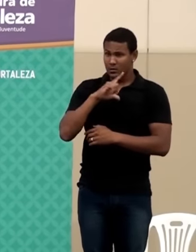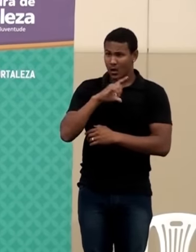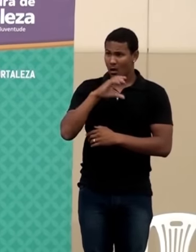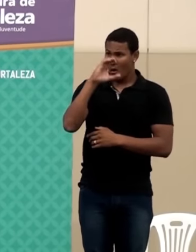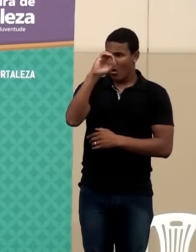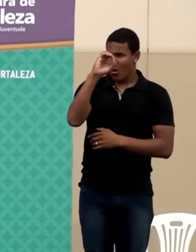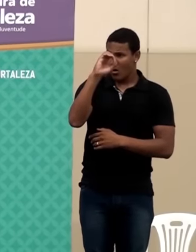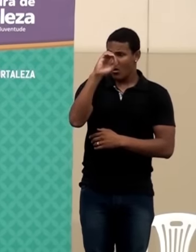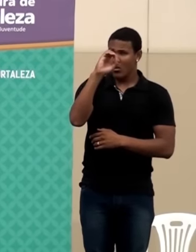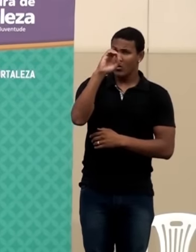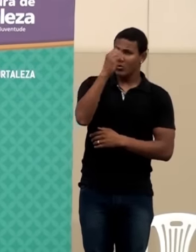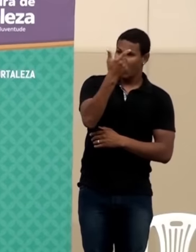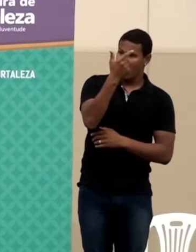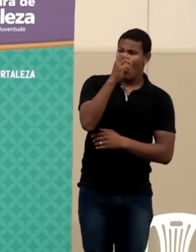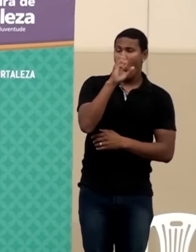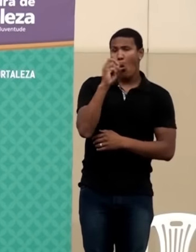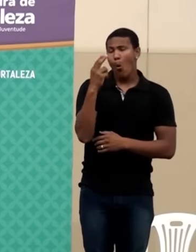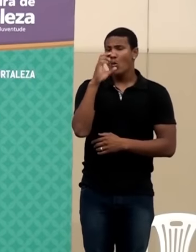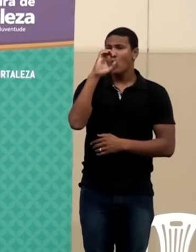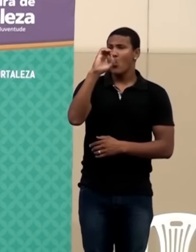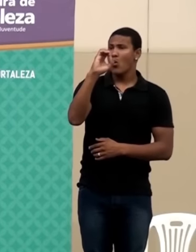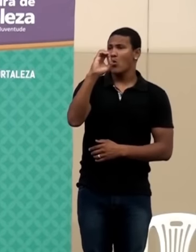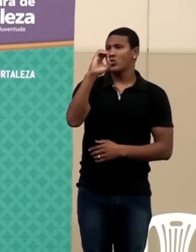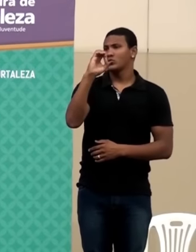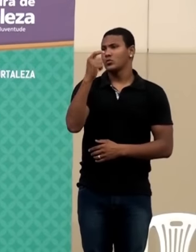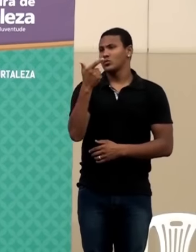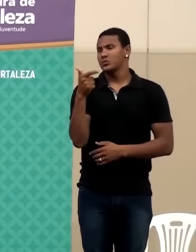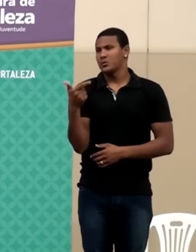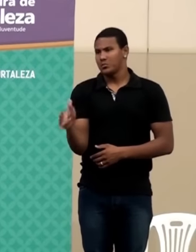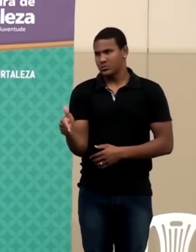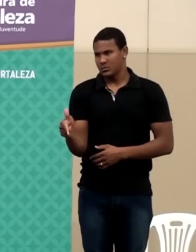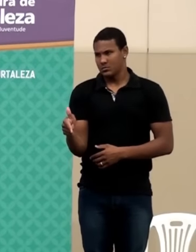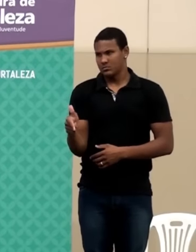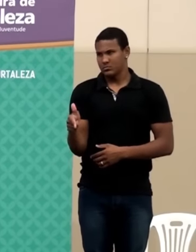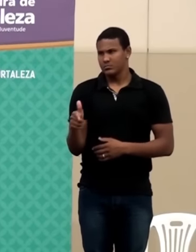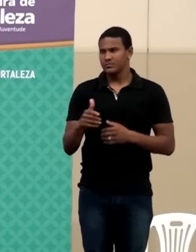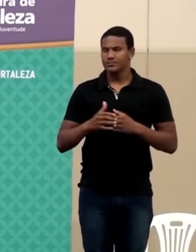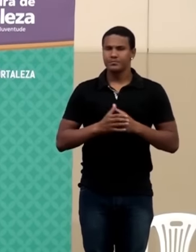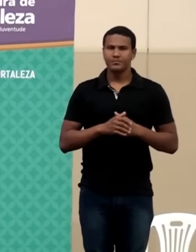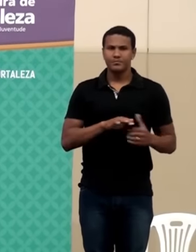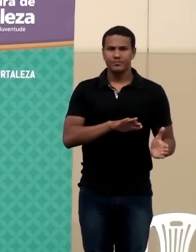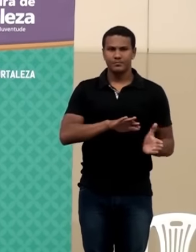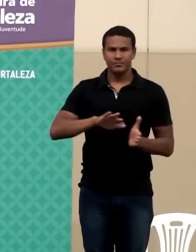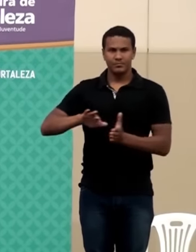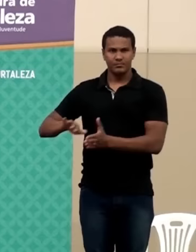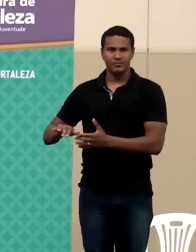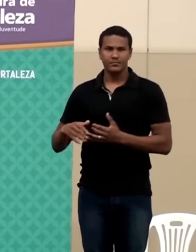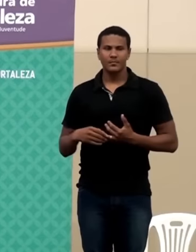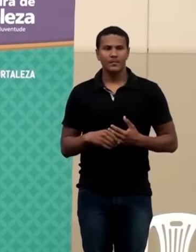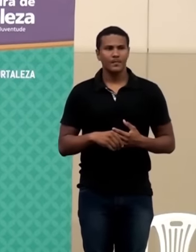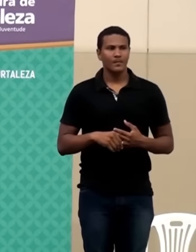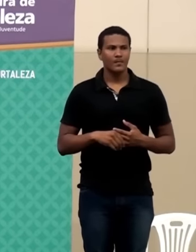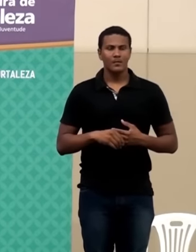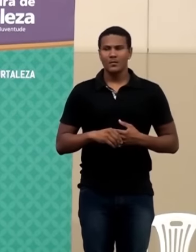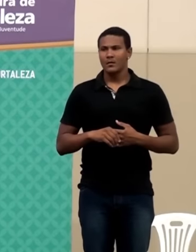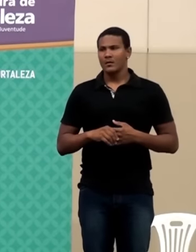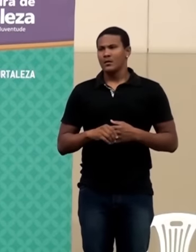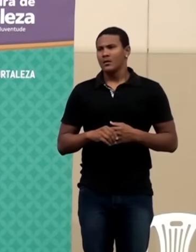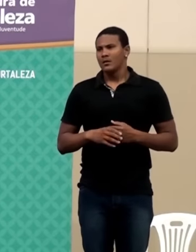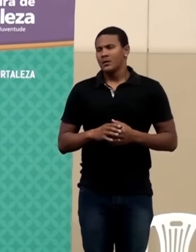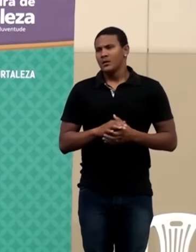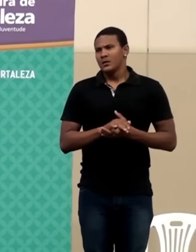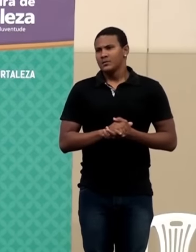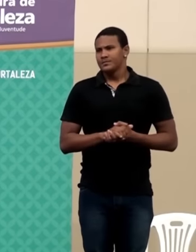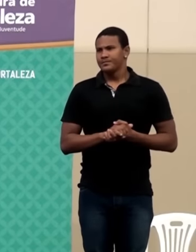hidrácido. Se tiver oxigênio, é classificado como oxiácido. Vamos para frente. Segundo critério de